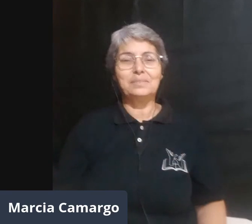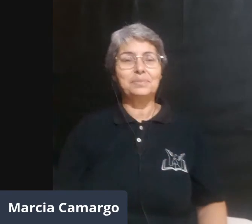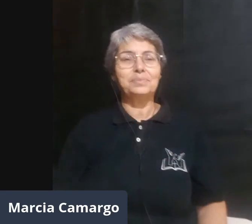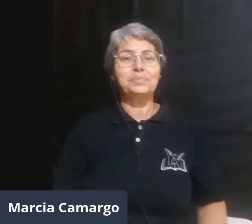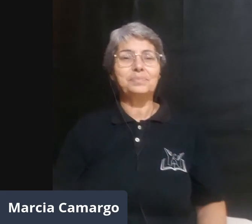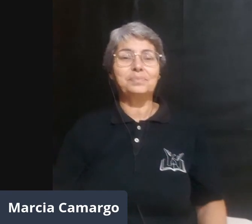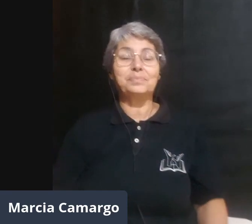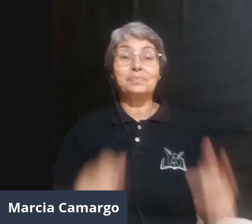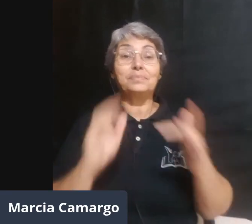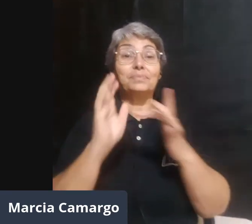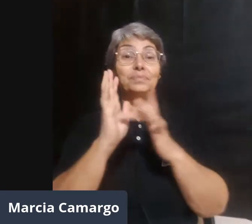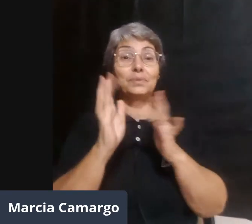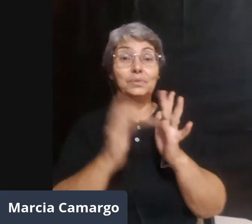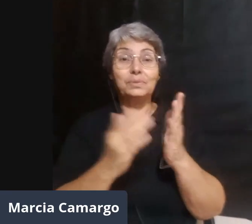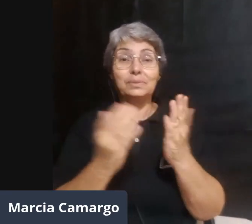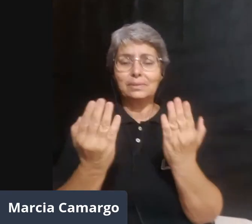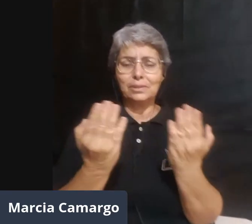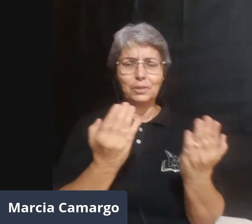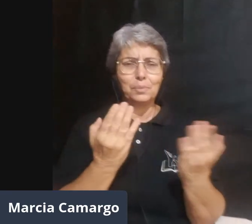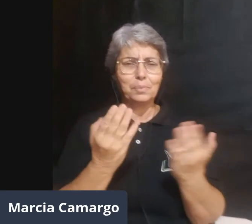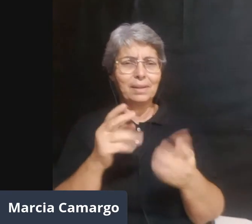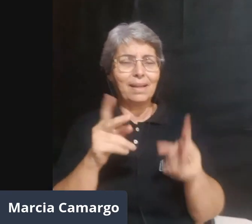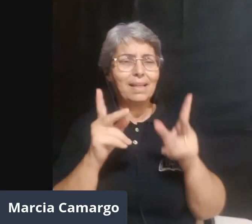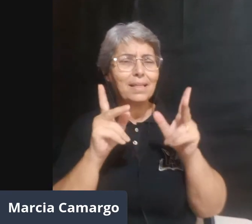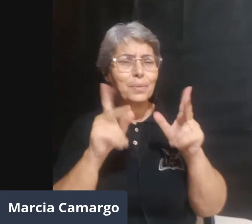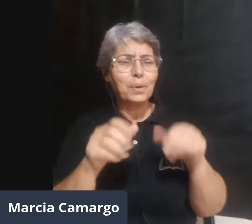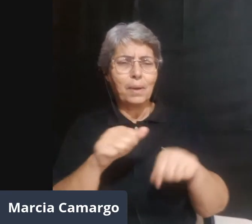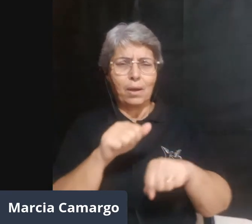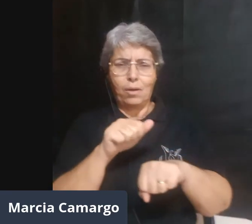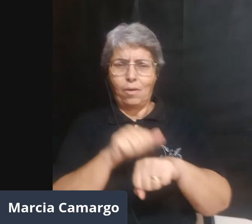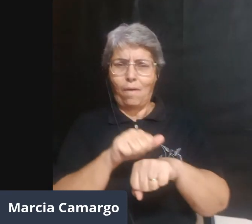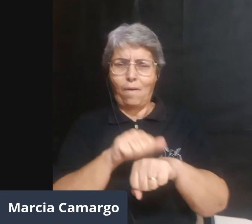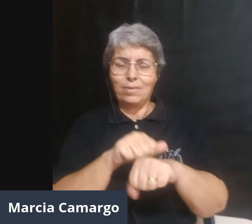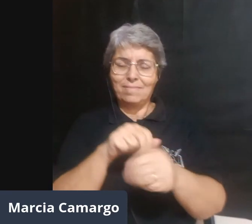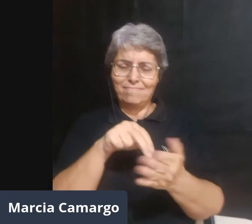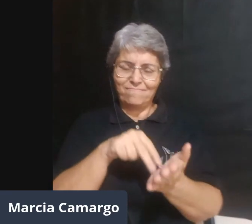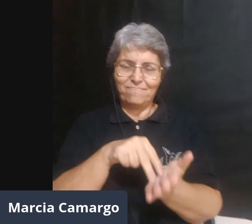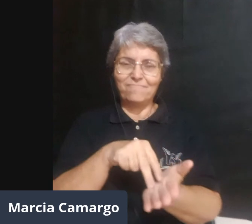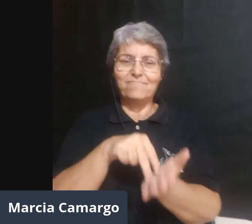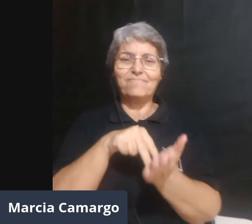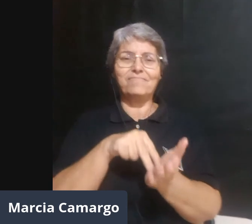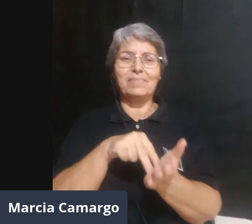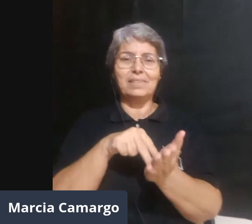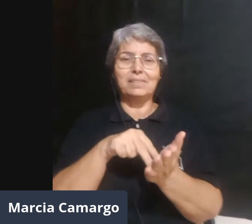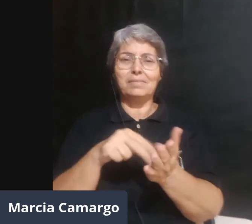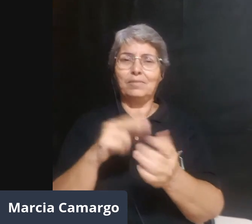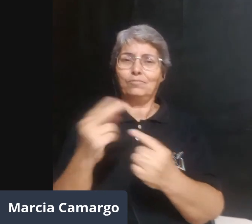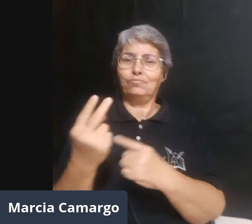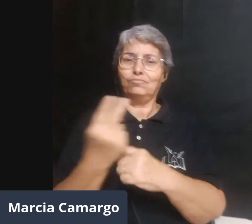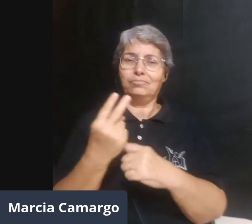rocha e fortaleza, a Deus por isso